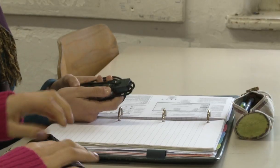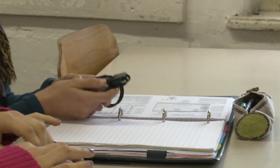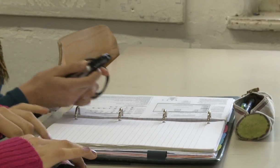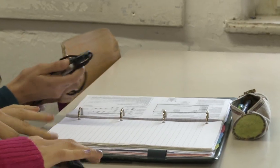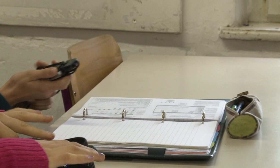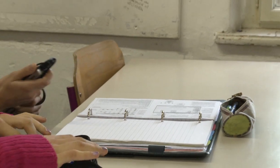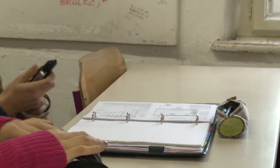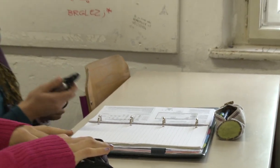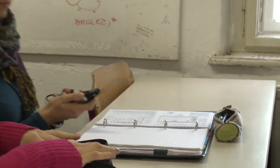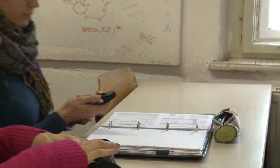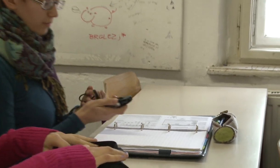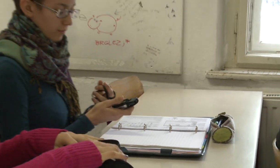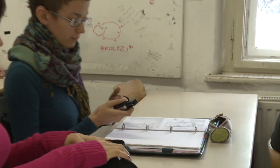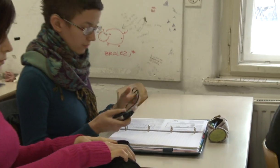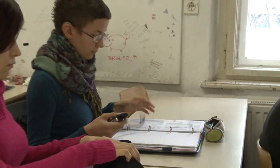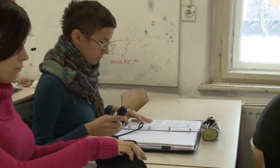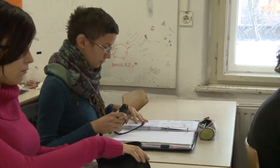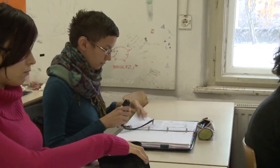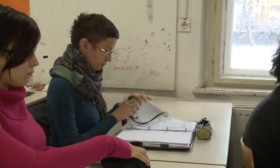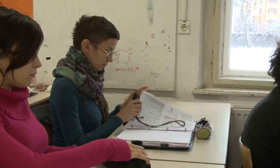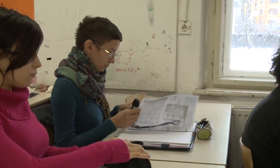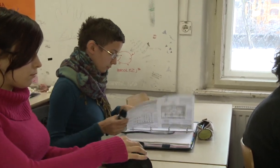Zaslon 15,2 inči diagonale.